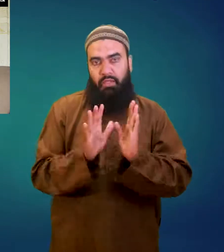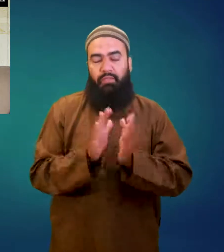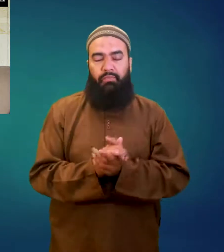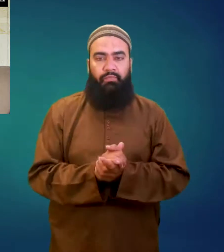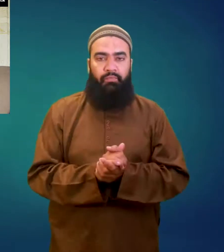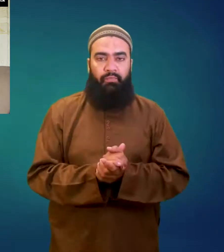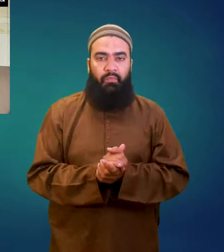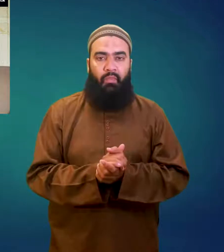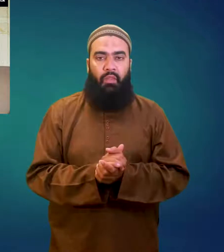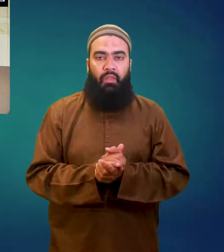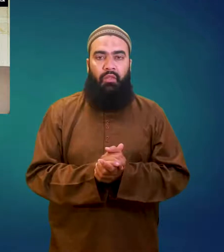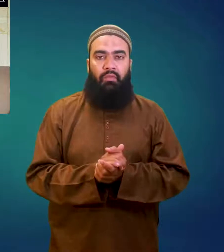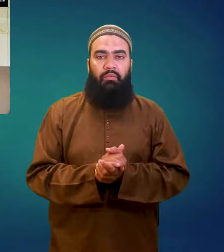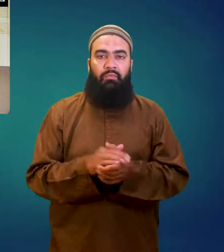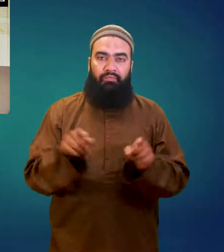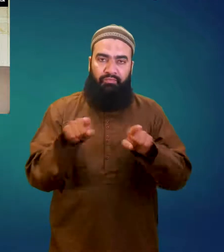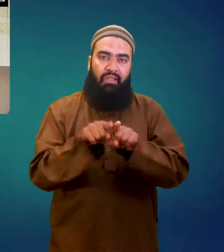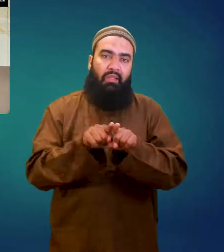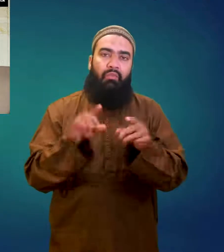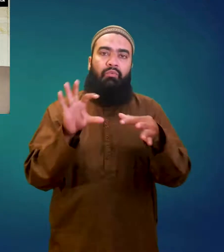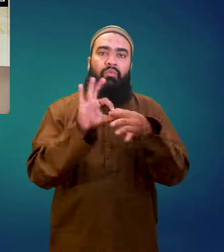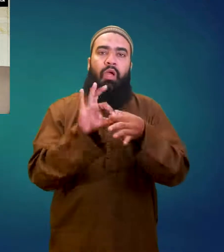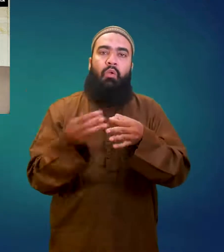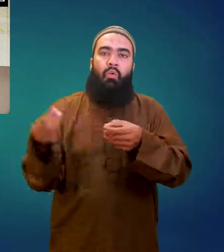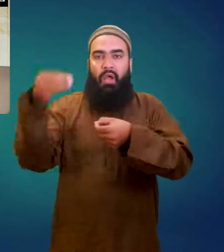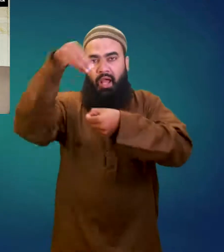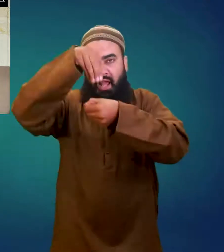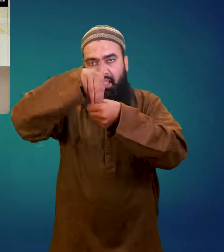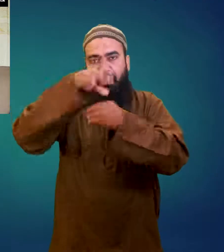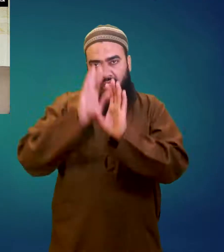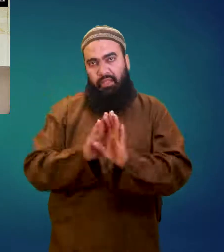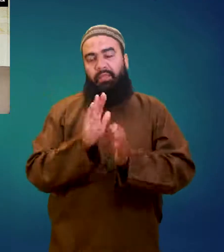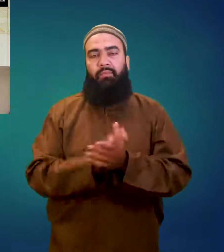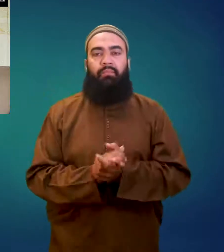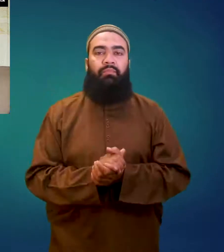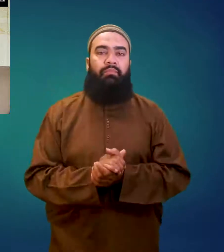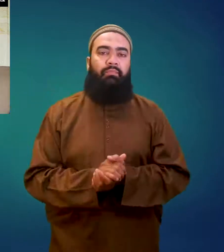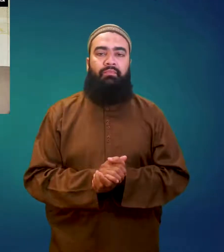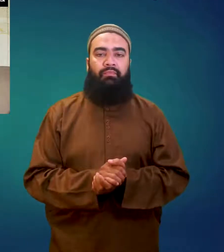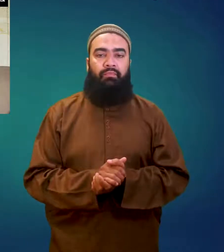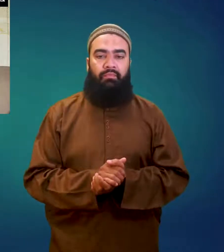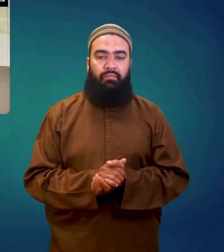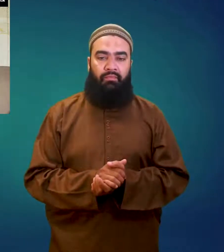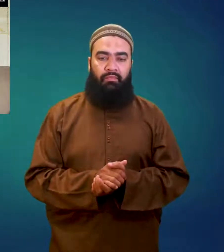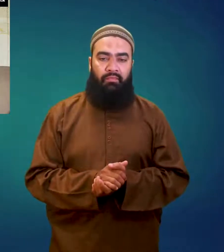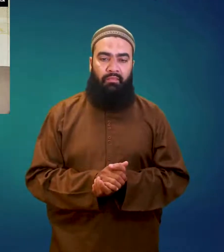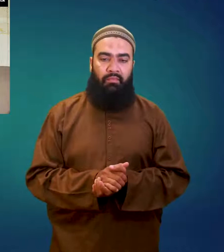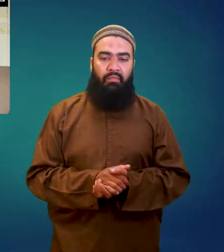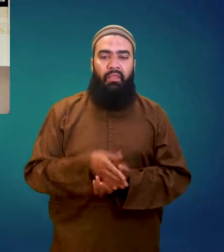سورہ حجرات، سورہ قاف اور سورہ ذاریات کی ابتدائی آیات ہیں۔